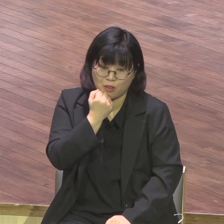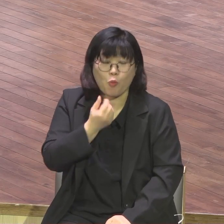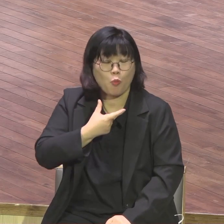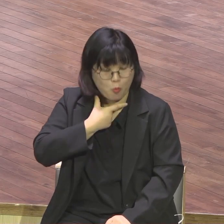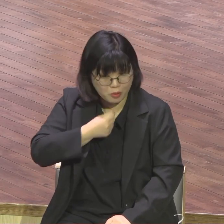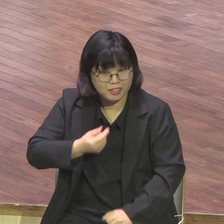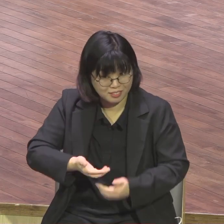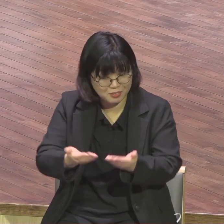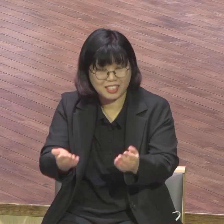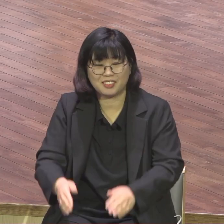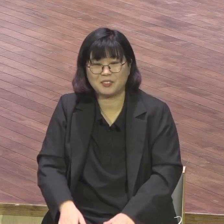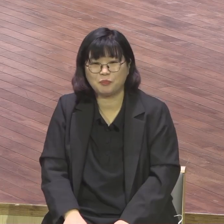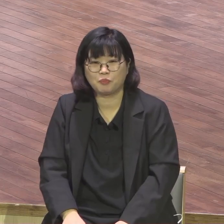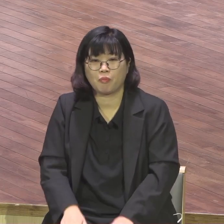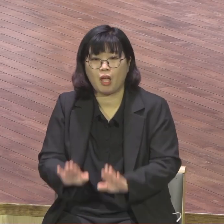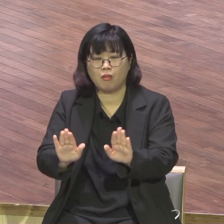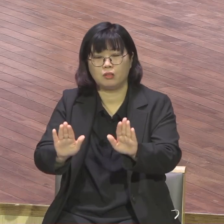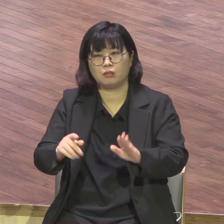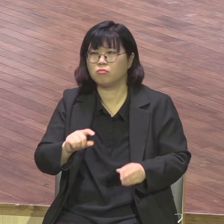네.